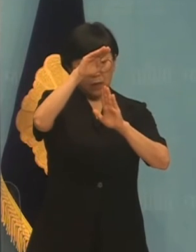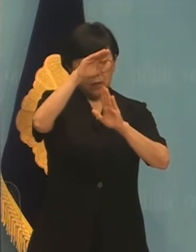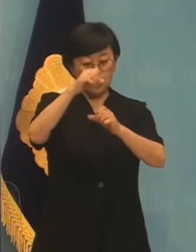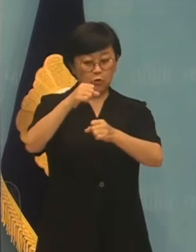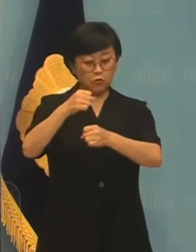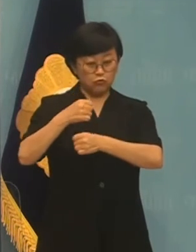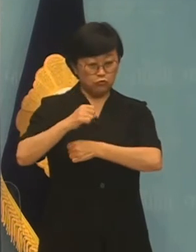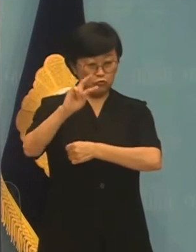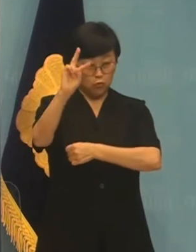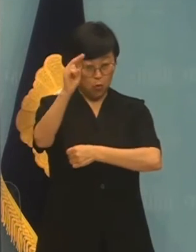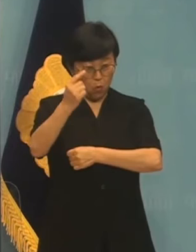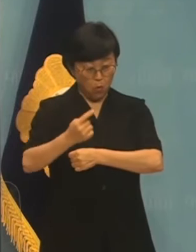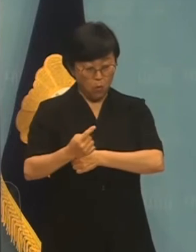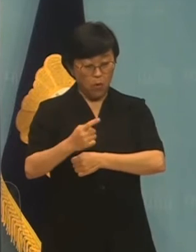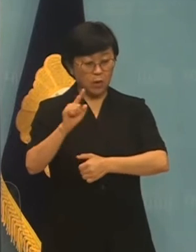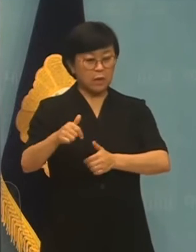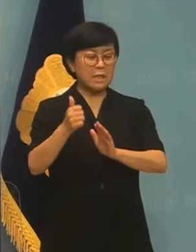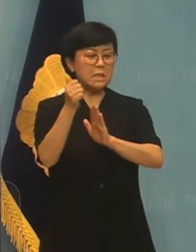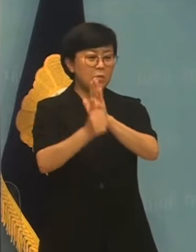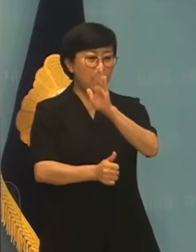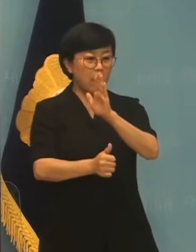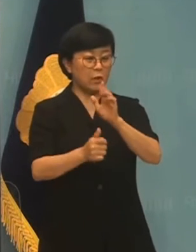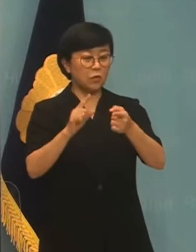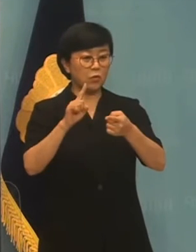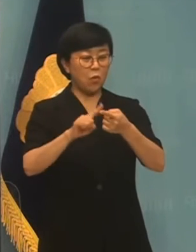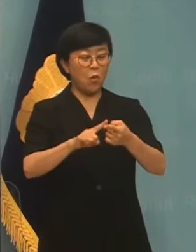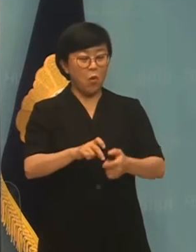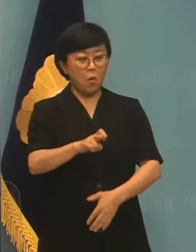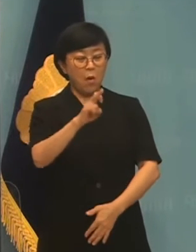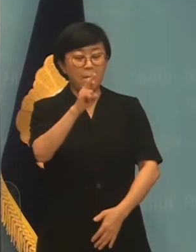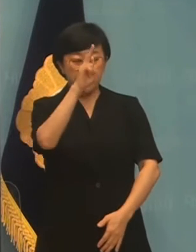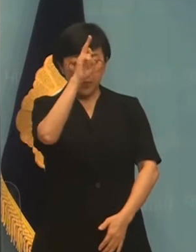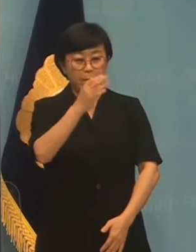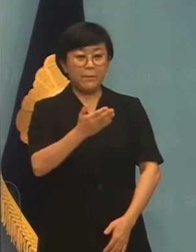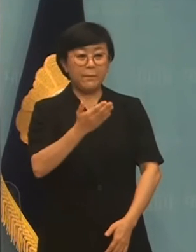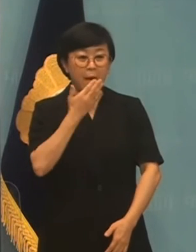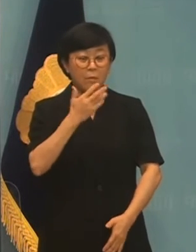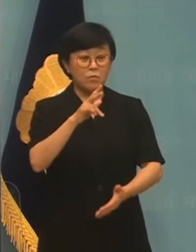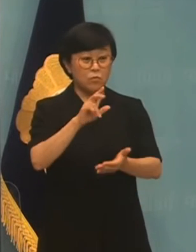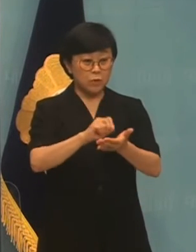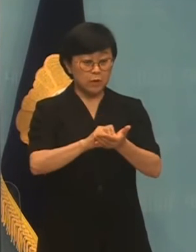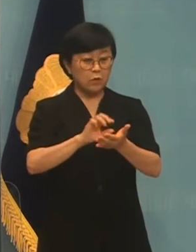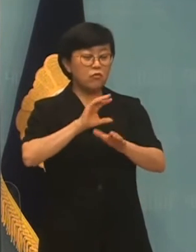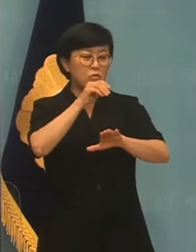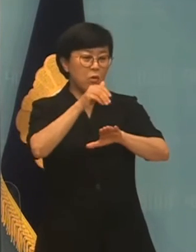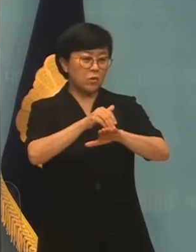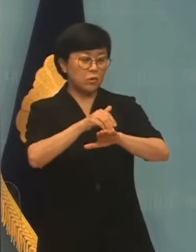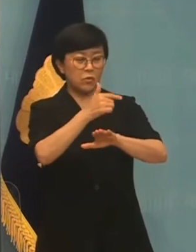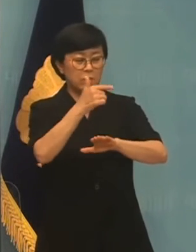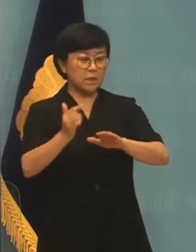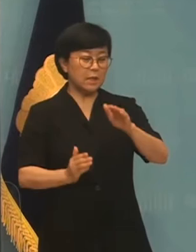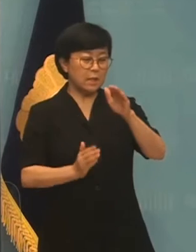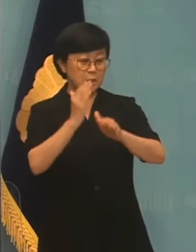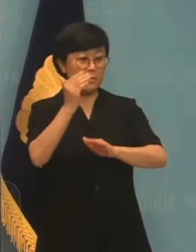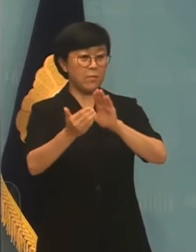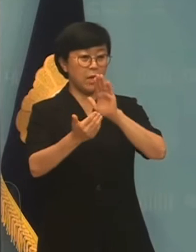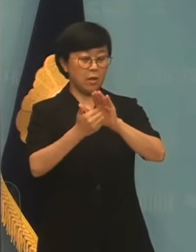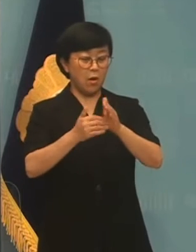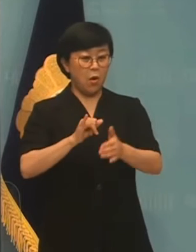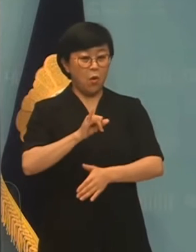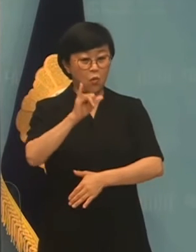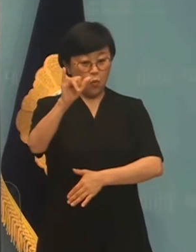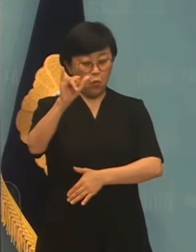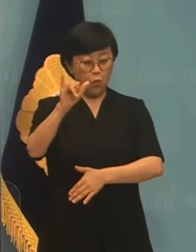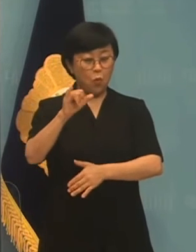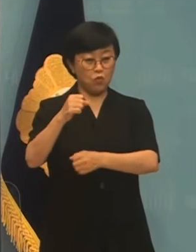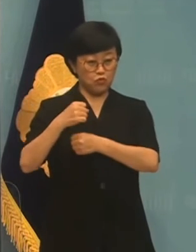북한군 귀순 경계 실패, 부실 급식 문제, 훈련소 과잉 방역, 공군 부사관